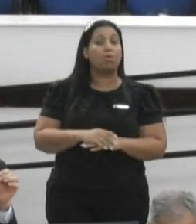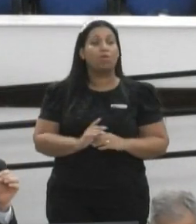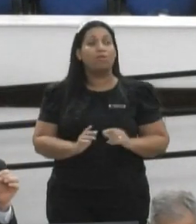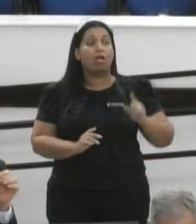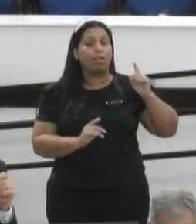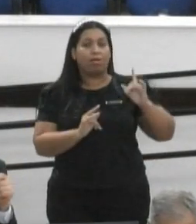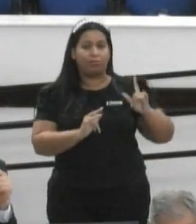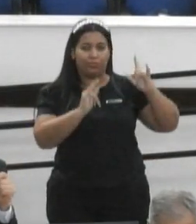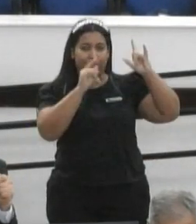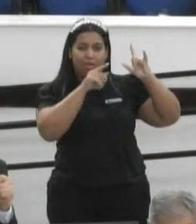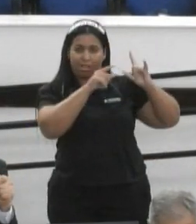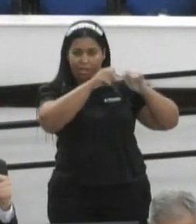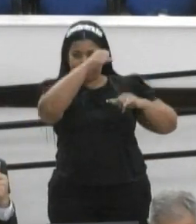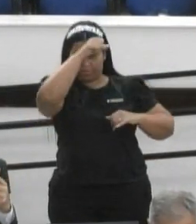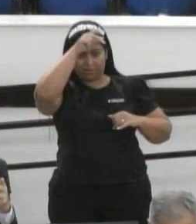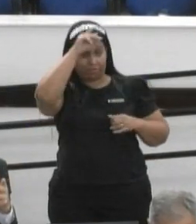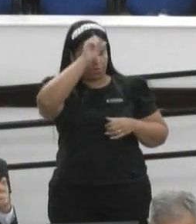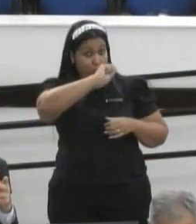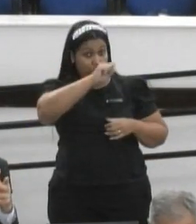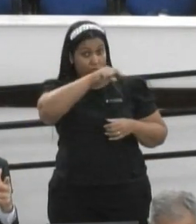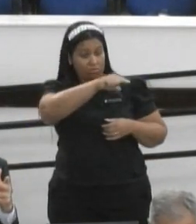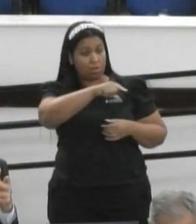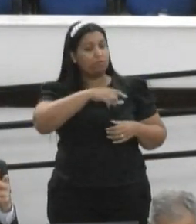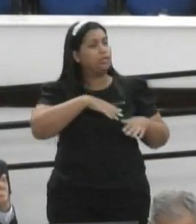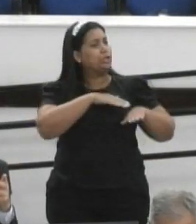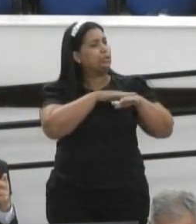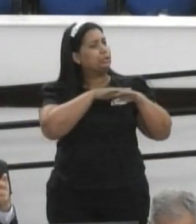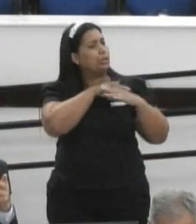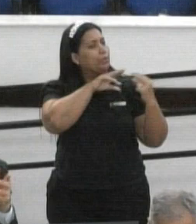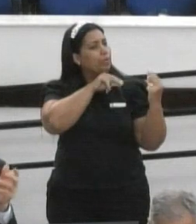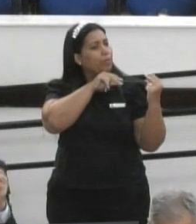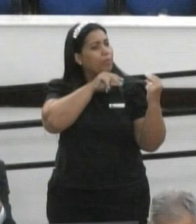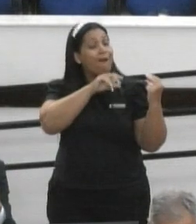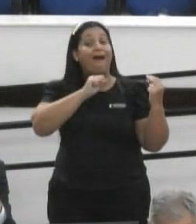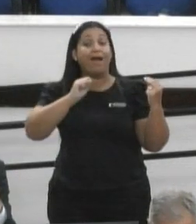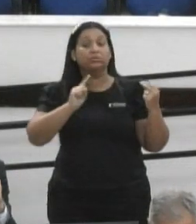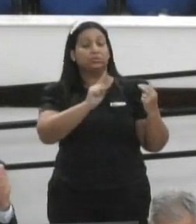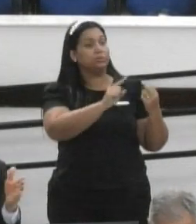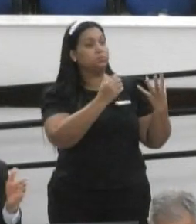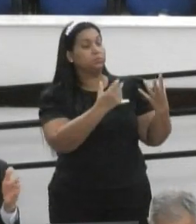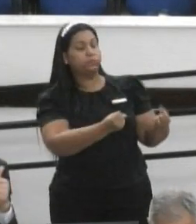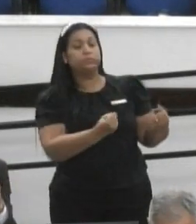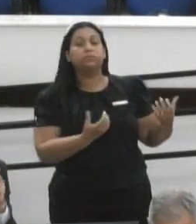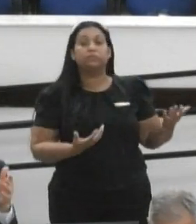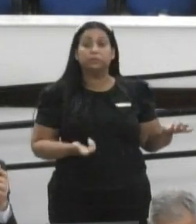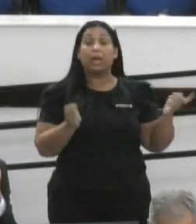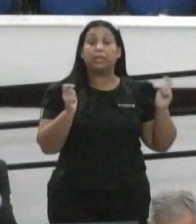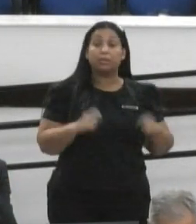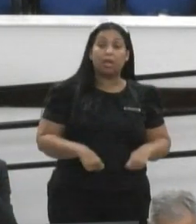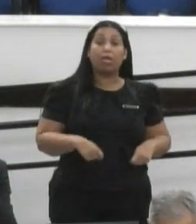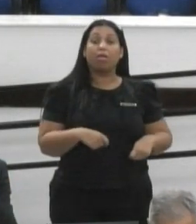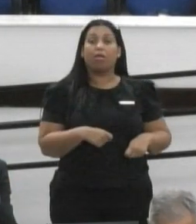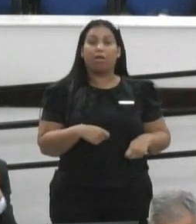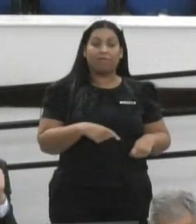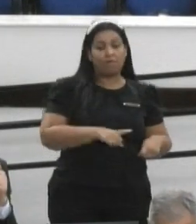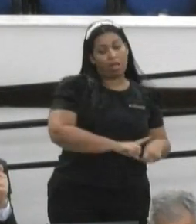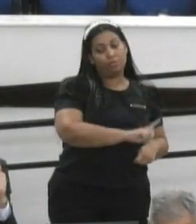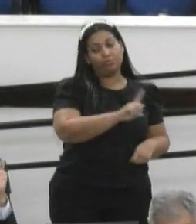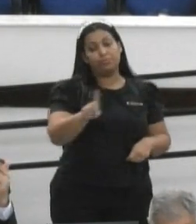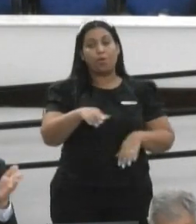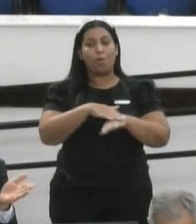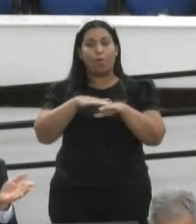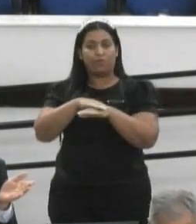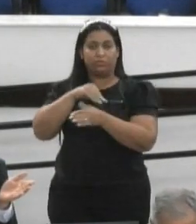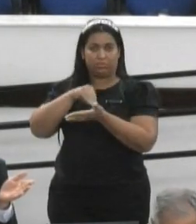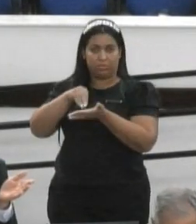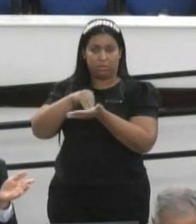do prefeito e resolve só sair de lá quando forem atendidos. Aí o prefeito vai lá e encaminha com os secretários. Uma questão